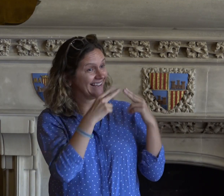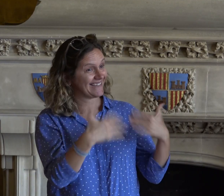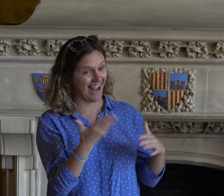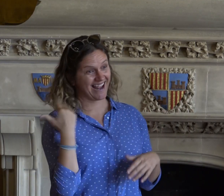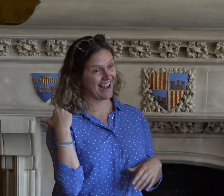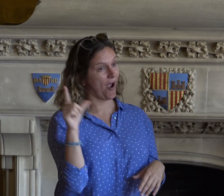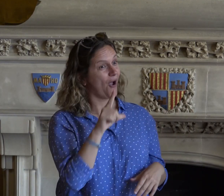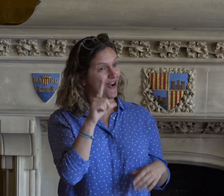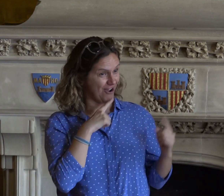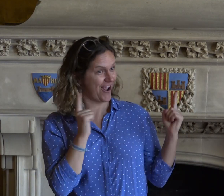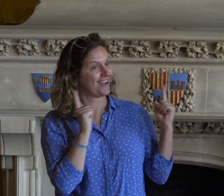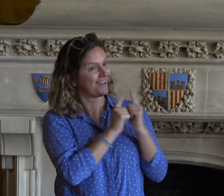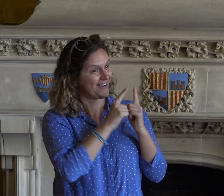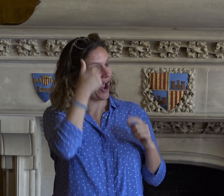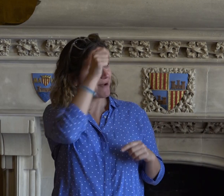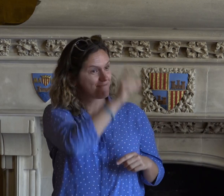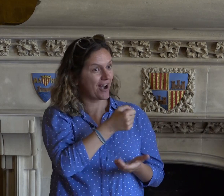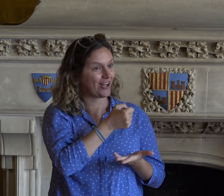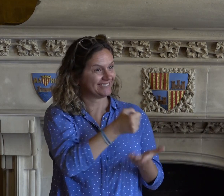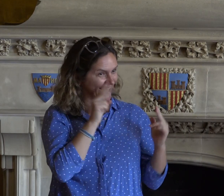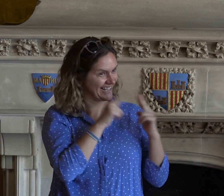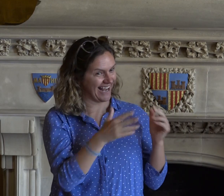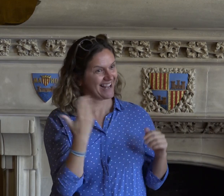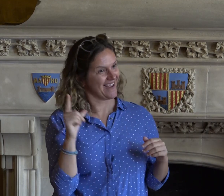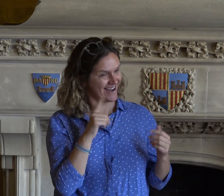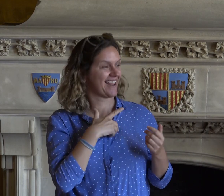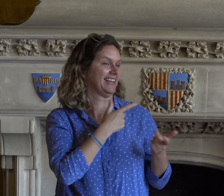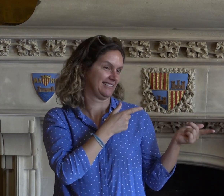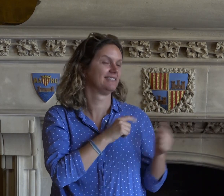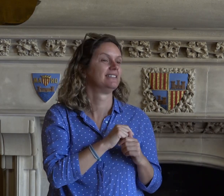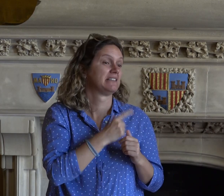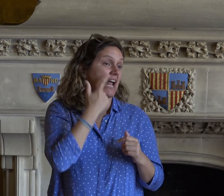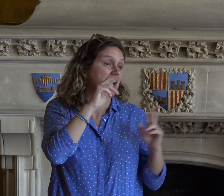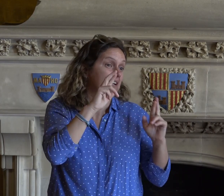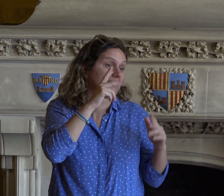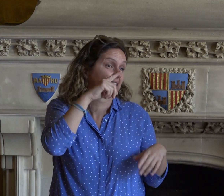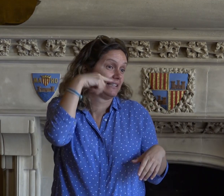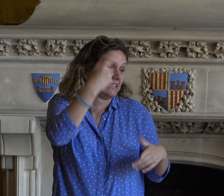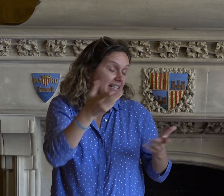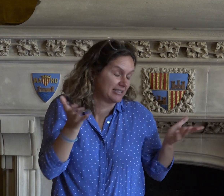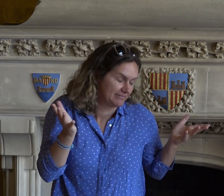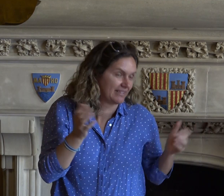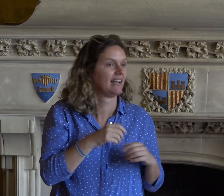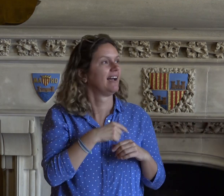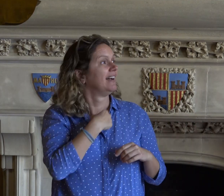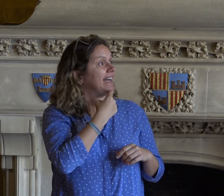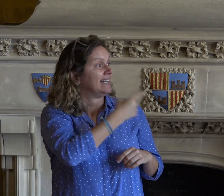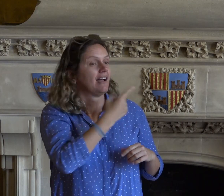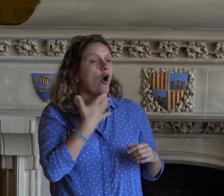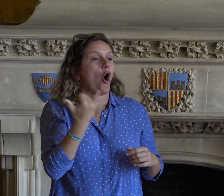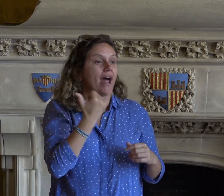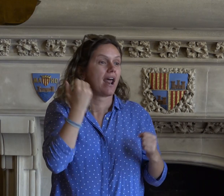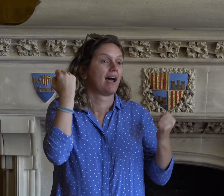muy importante. El pasado julio tuve la oportunidad de estar con el actor que ha recibido el Oscar, el actor sordo. Ojalá tenga más éxitos.